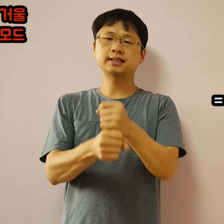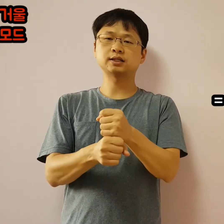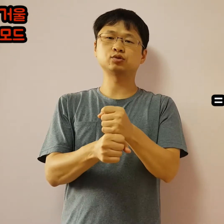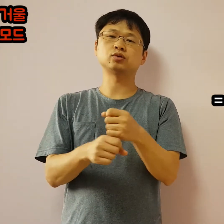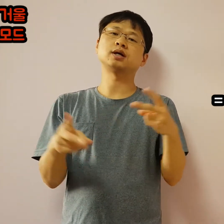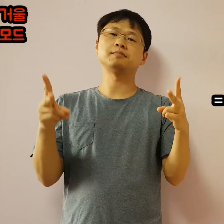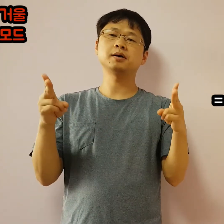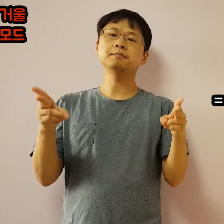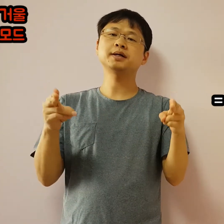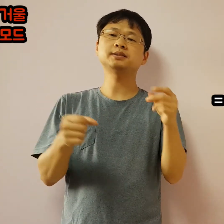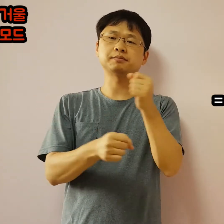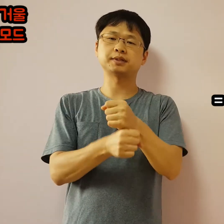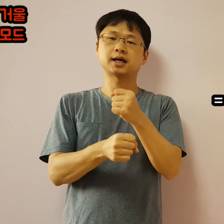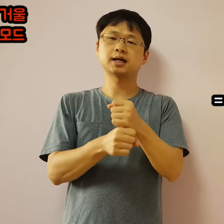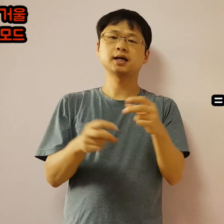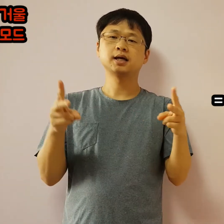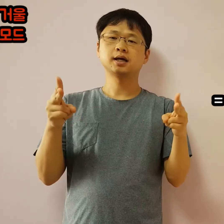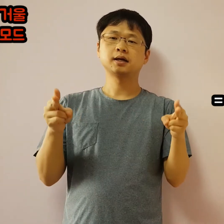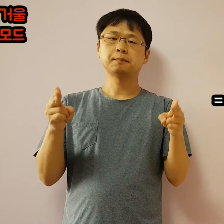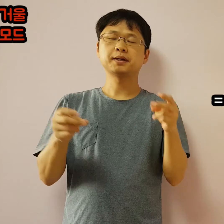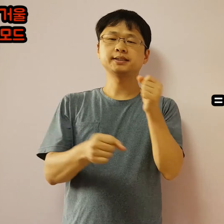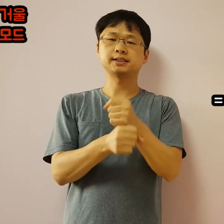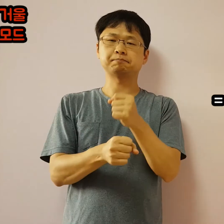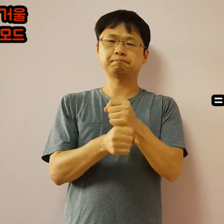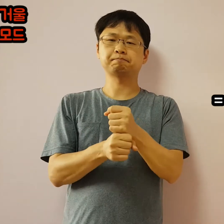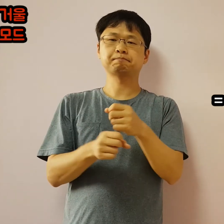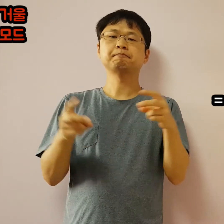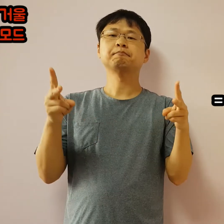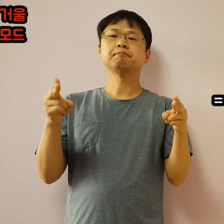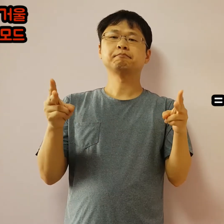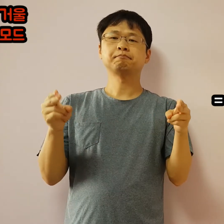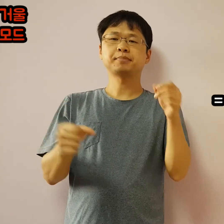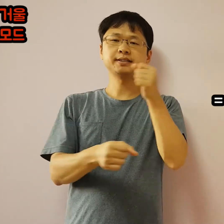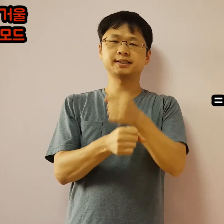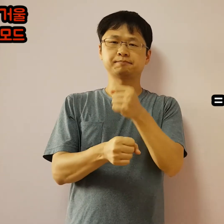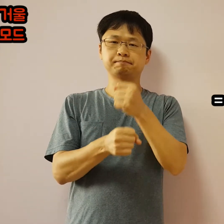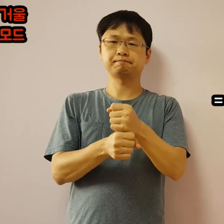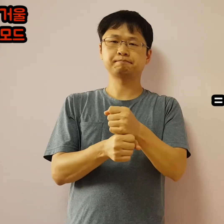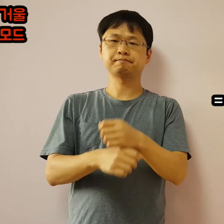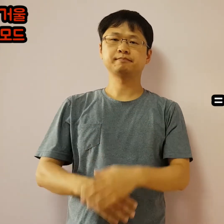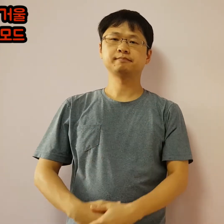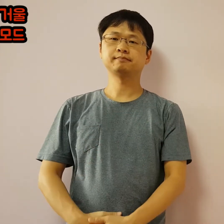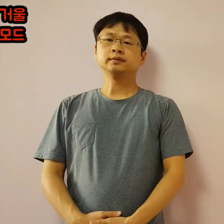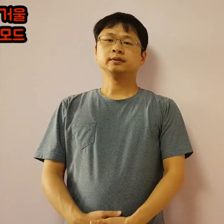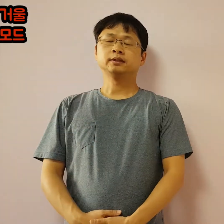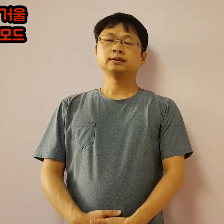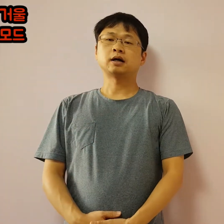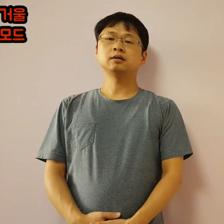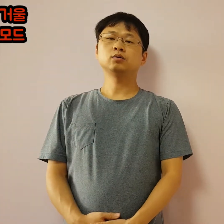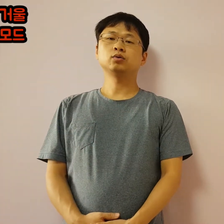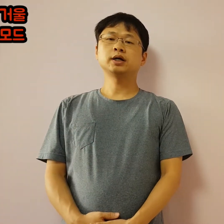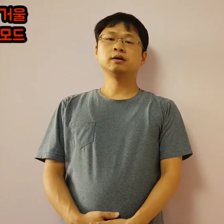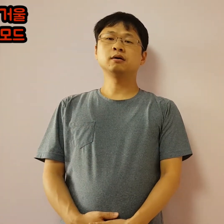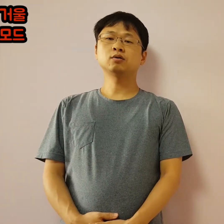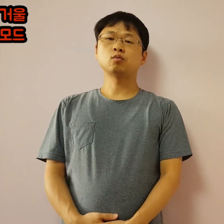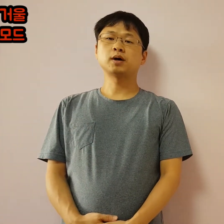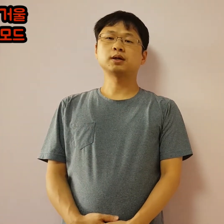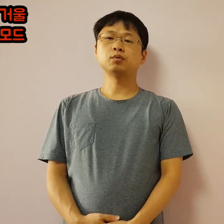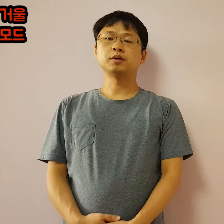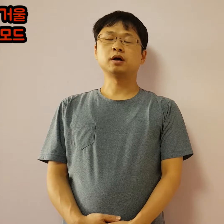만들다는 수어를 하면 편집입니다. 편집. 편집. 자, 그리고 우리가 영어를 공부하다